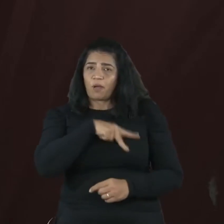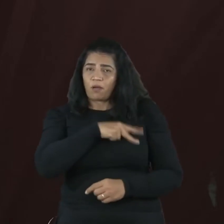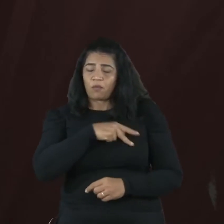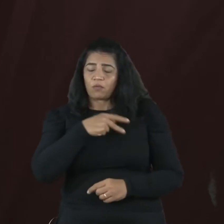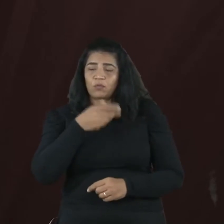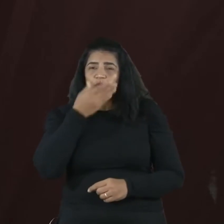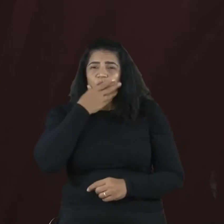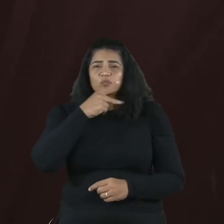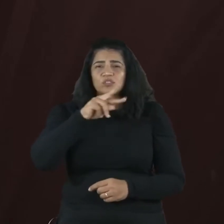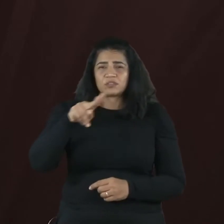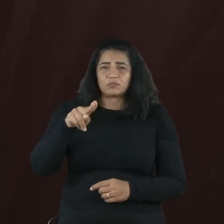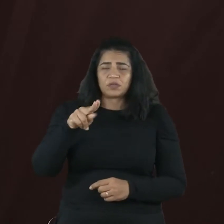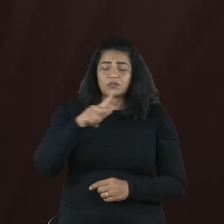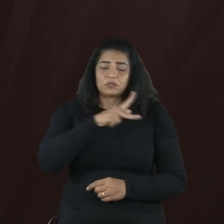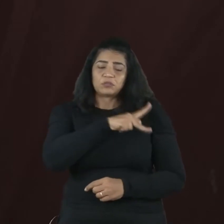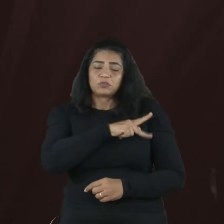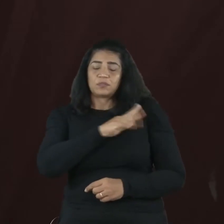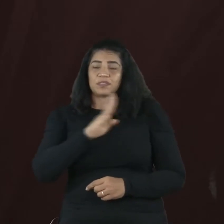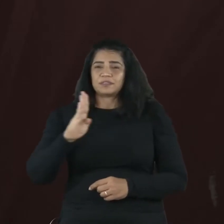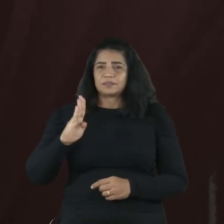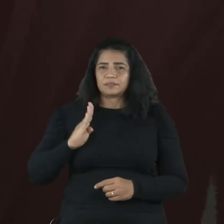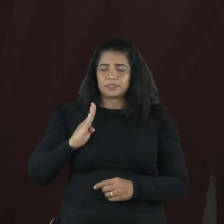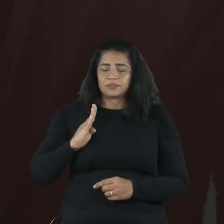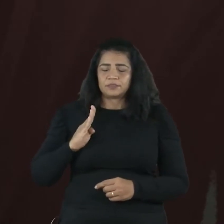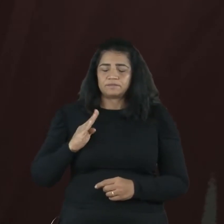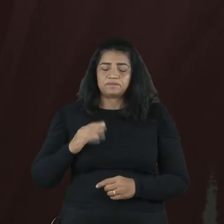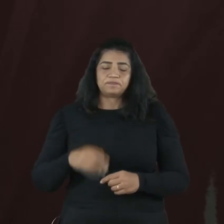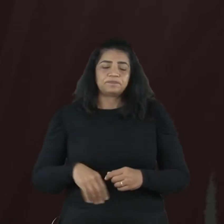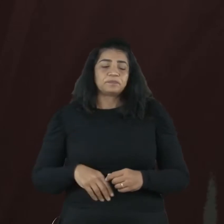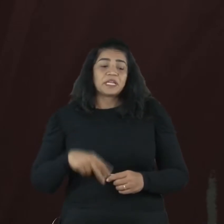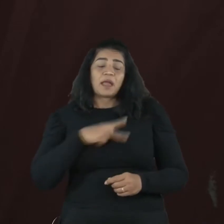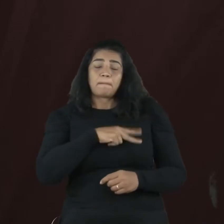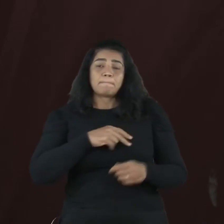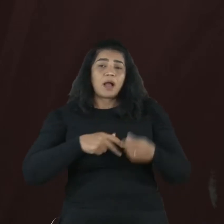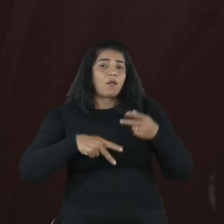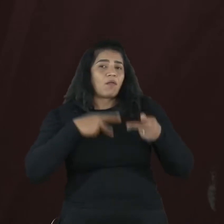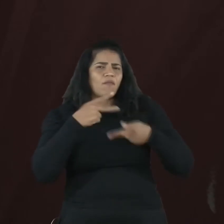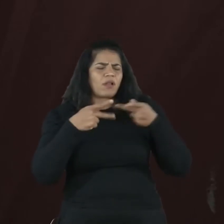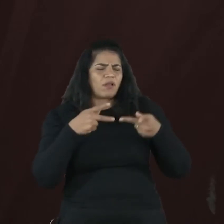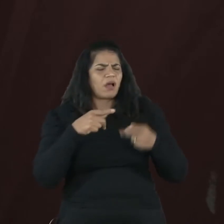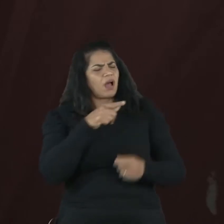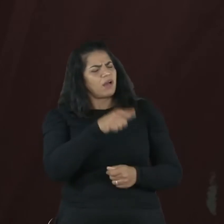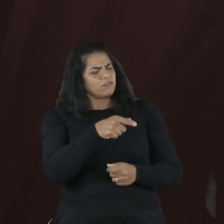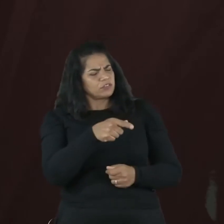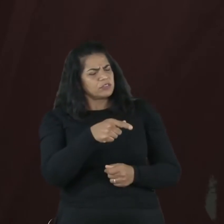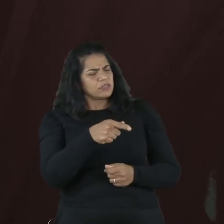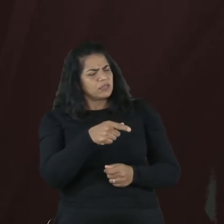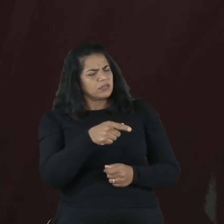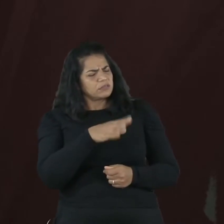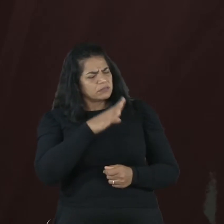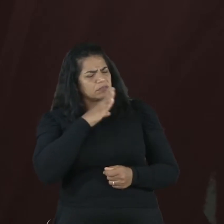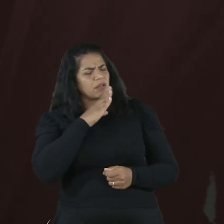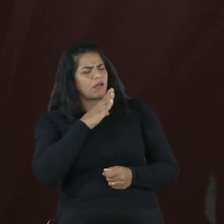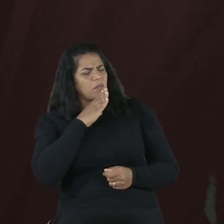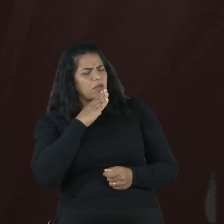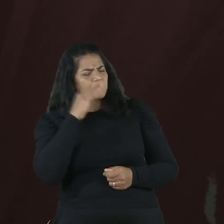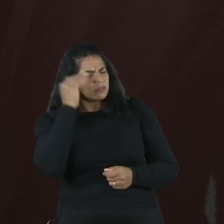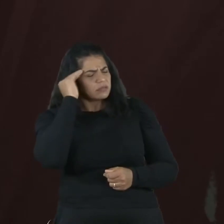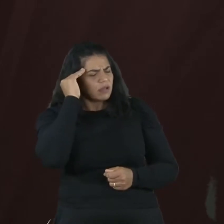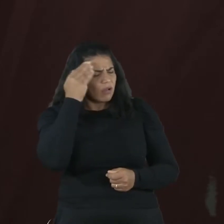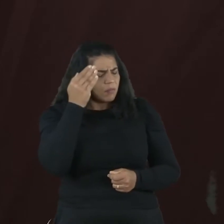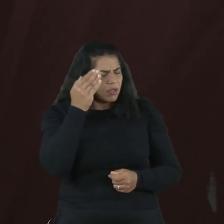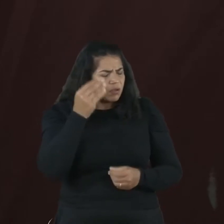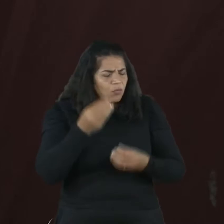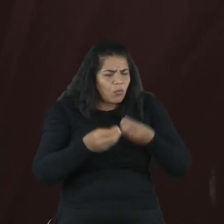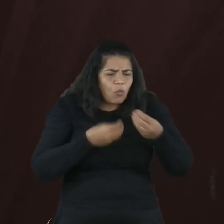como foi que me conduzi entre vós em todo o tempo, desde o primeiro dia em que entrei na Ásia, servindo ao Senhor